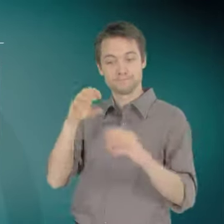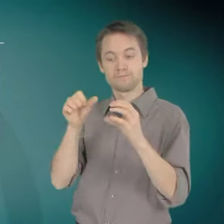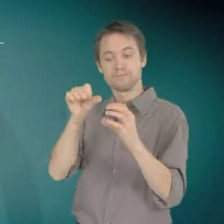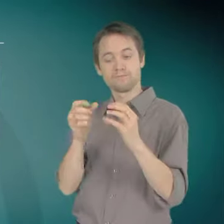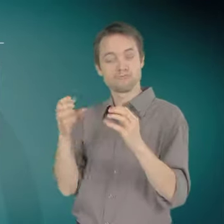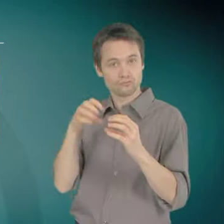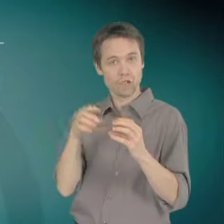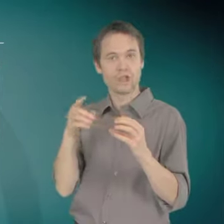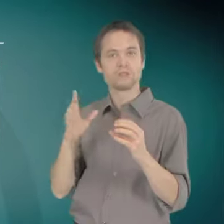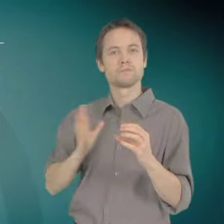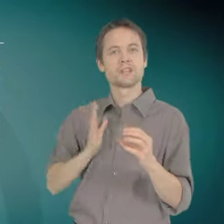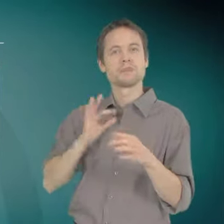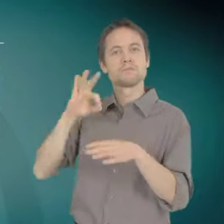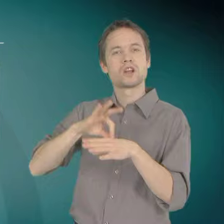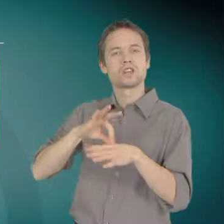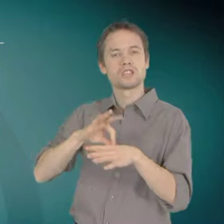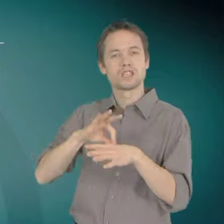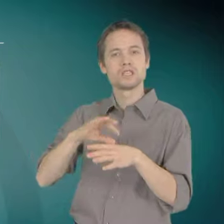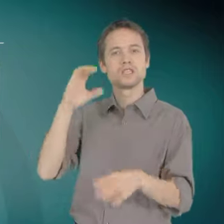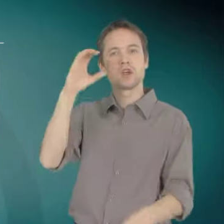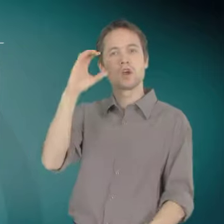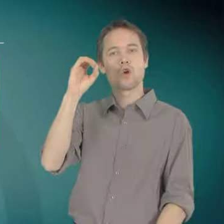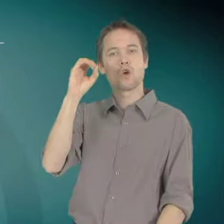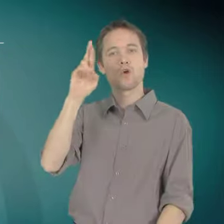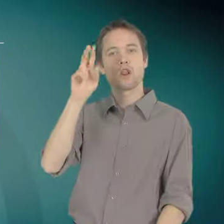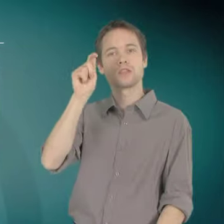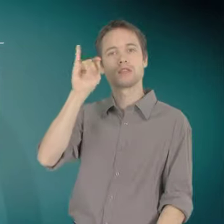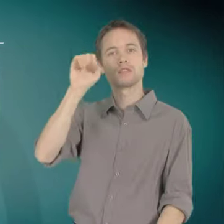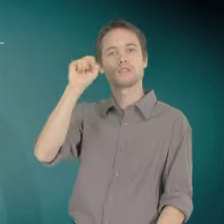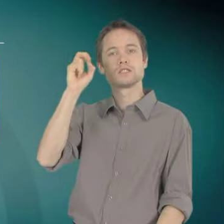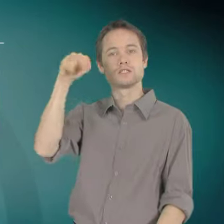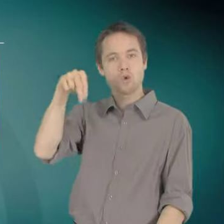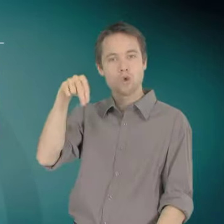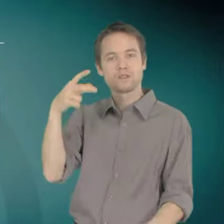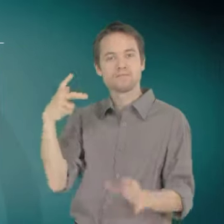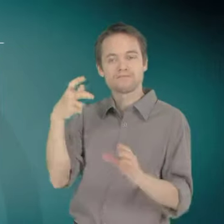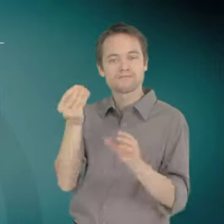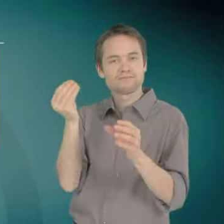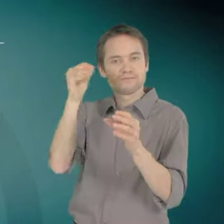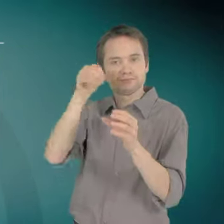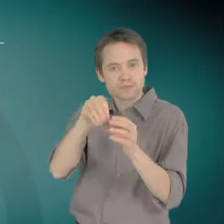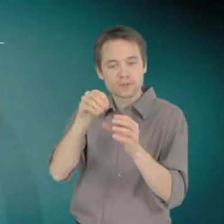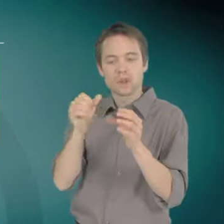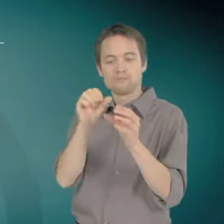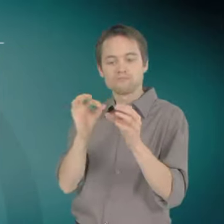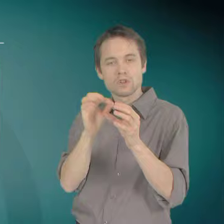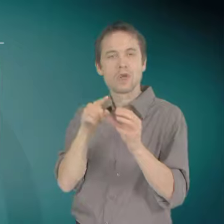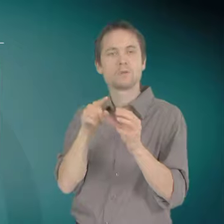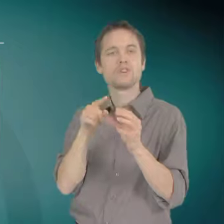verbessert die eröffnete hörschnecke wird mit einer kortison lösung so abgedeckt dass die in ihr enthaltene flüssigkeit